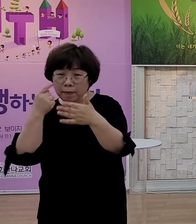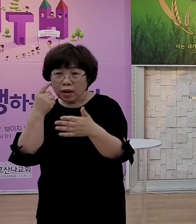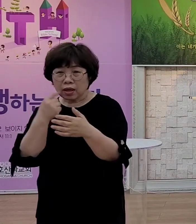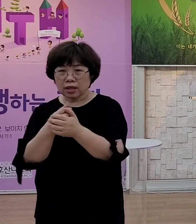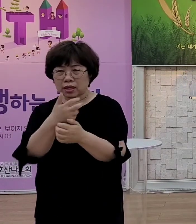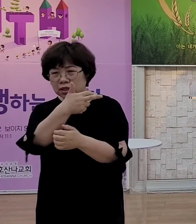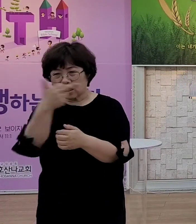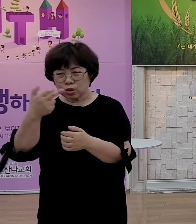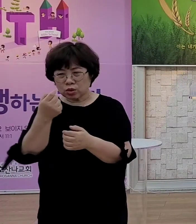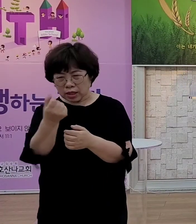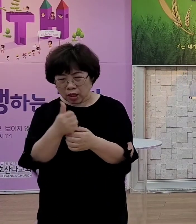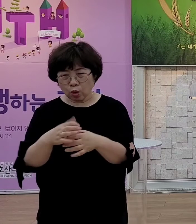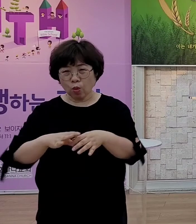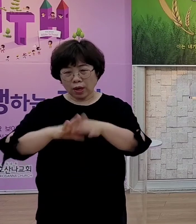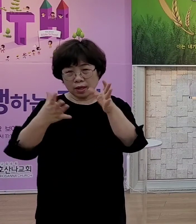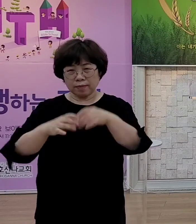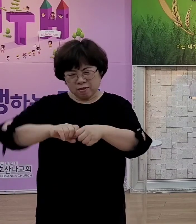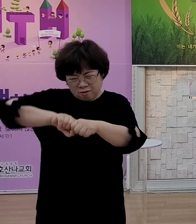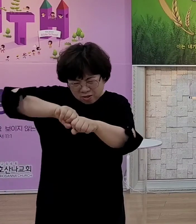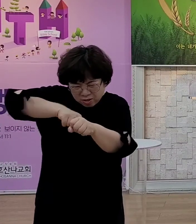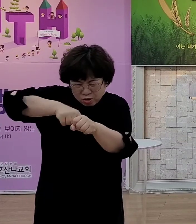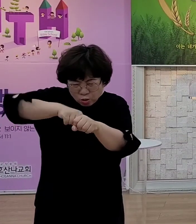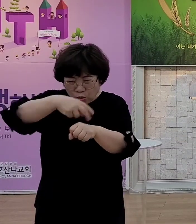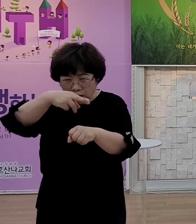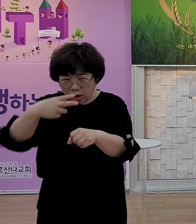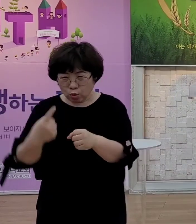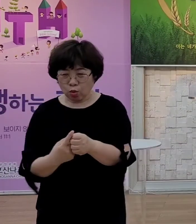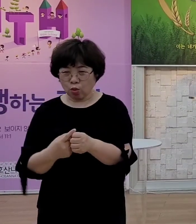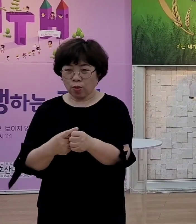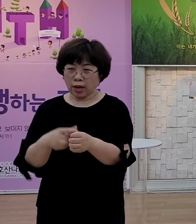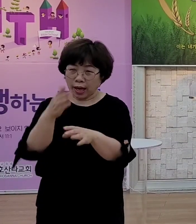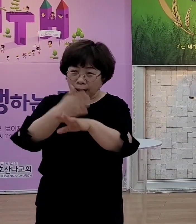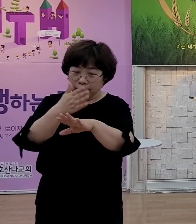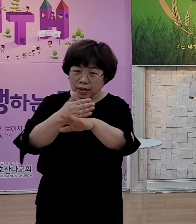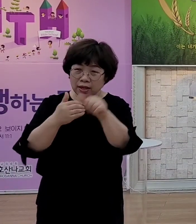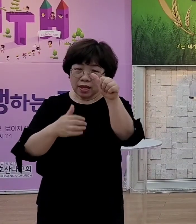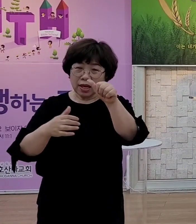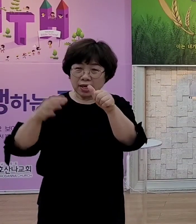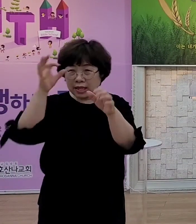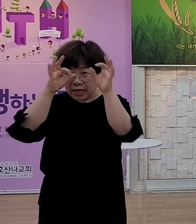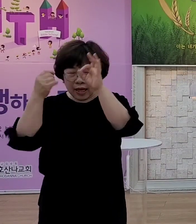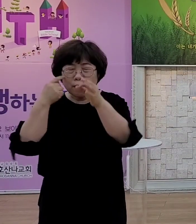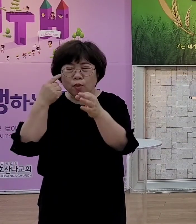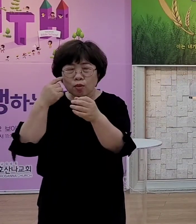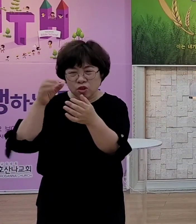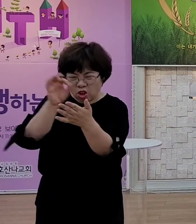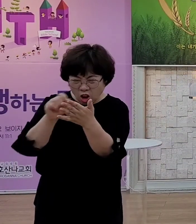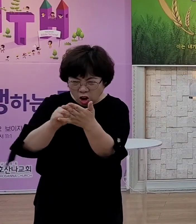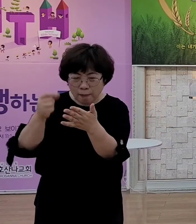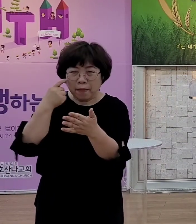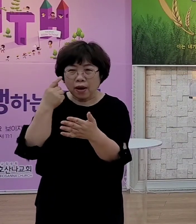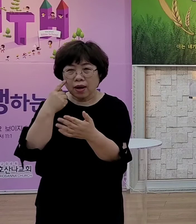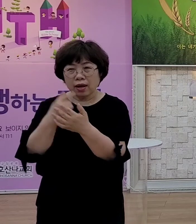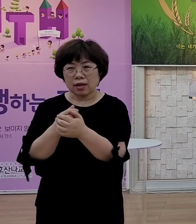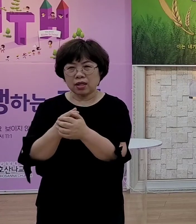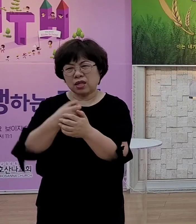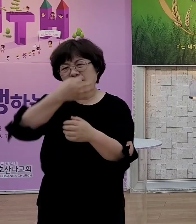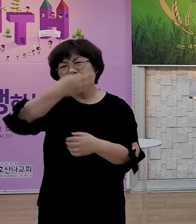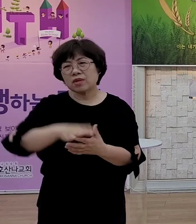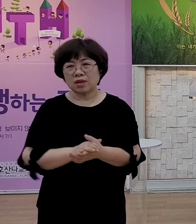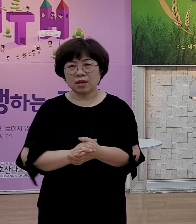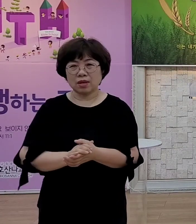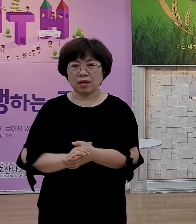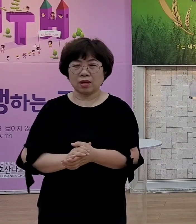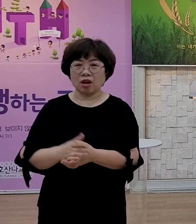크든 작든 우리가 억지로라도 오늘 감사했던 일 한번 5가지 한번 적어보십시오. 여러분 이거 보통 일 아닙니다. 매일같이 반복돼도